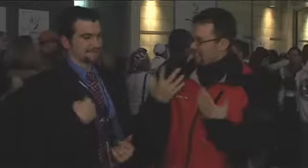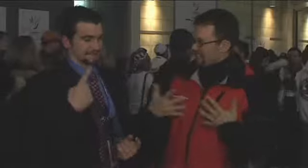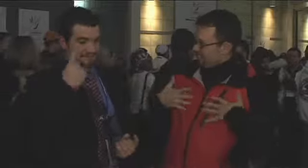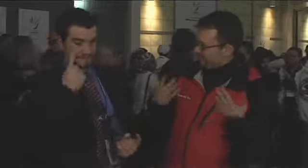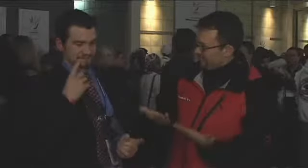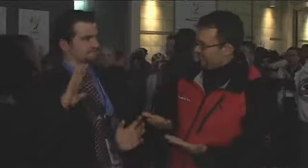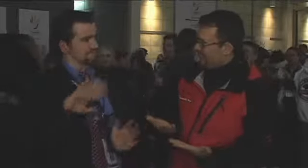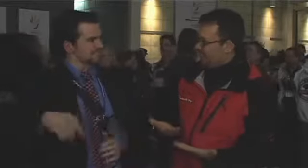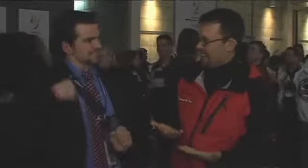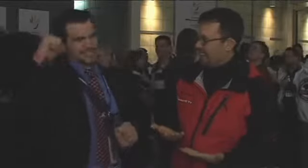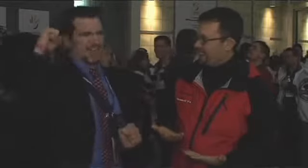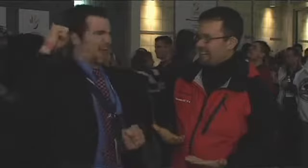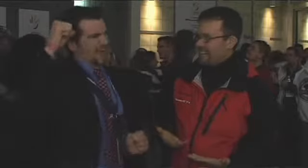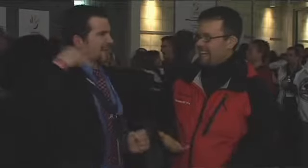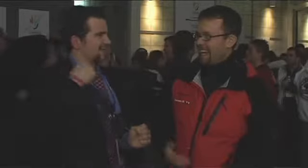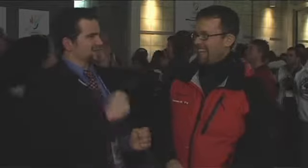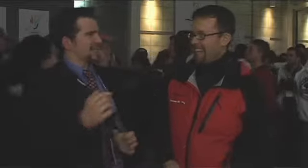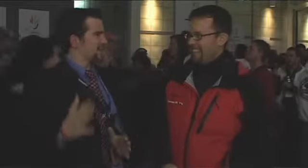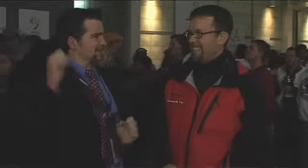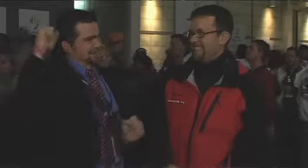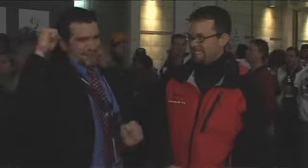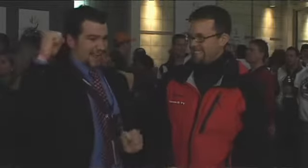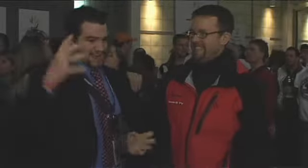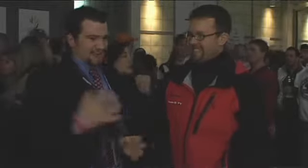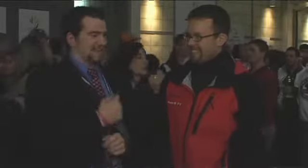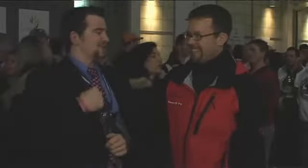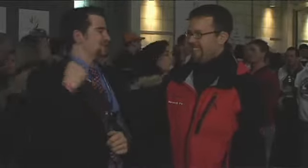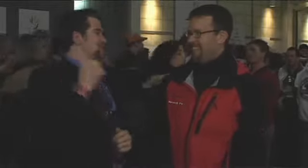den Match gesehen gegen Kanada. Genau, auf das freue ich mich jetzt. Wir haben gewonnen,